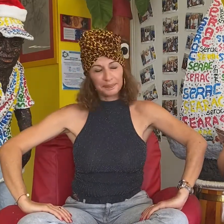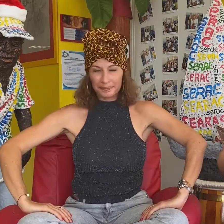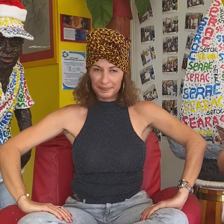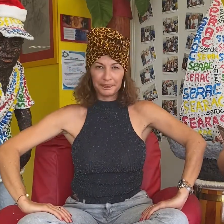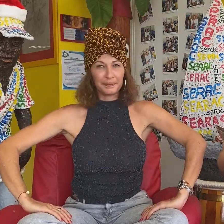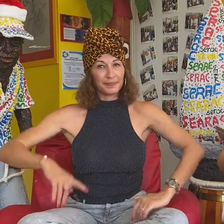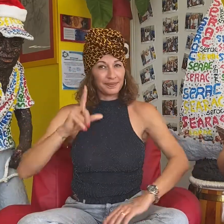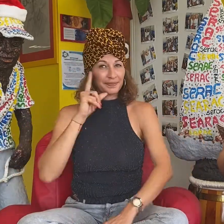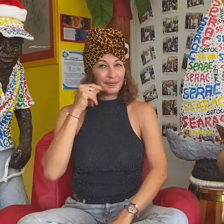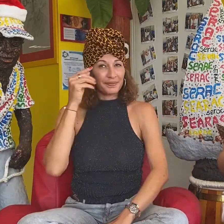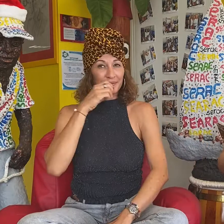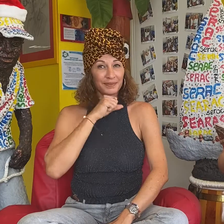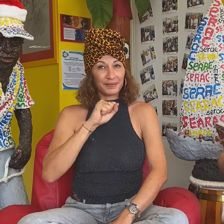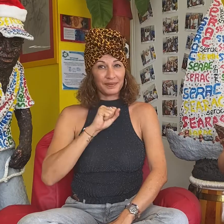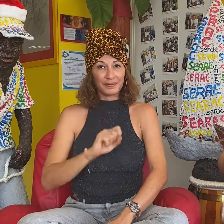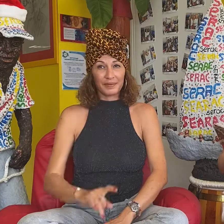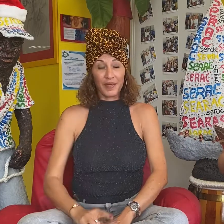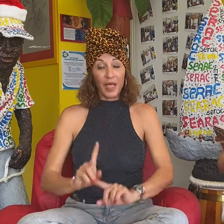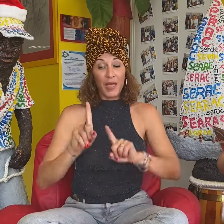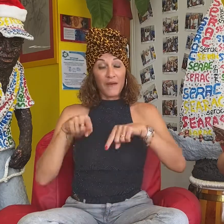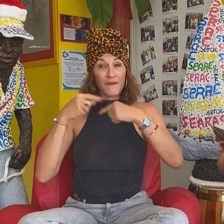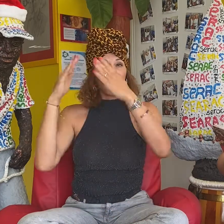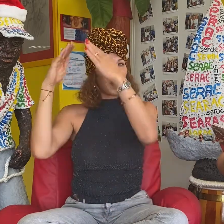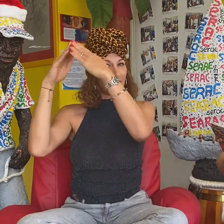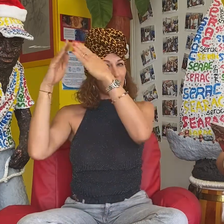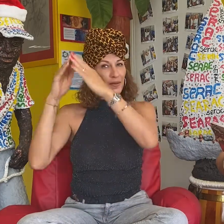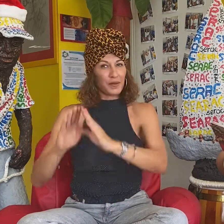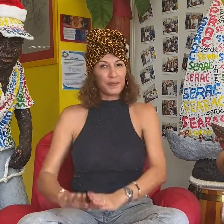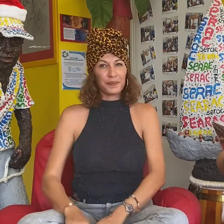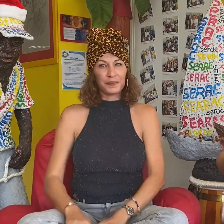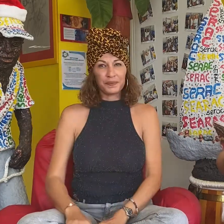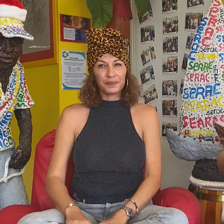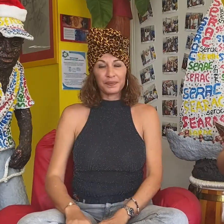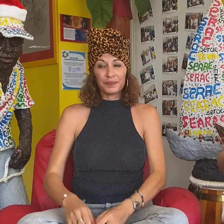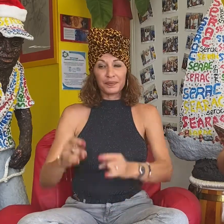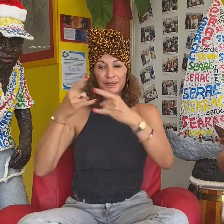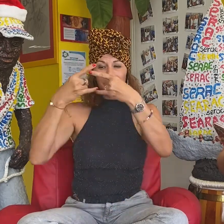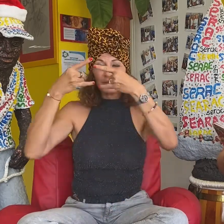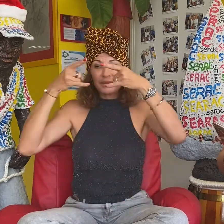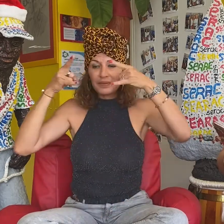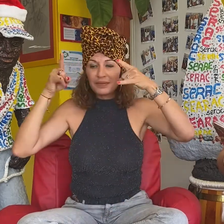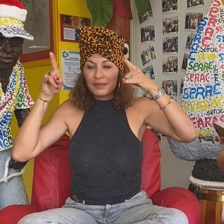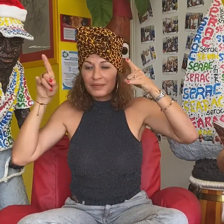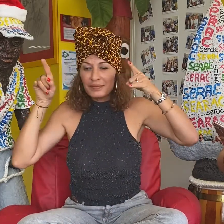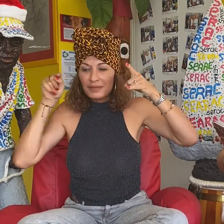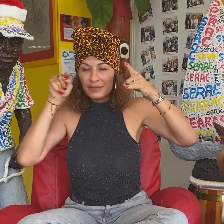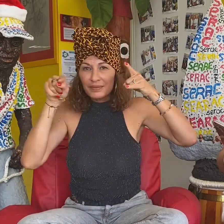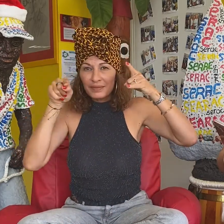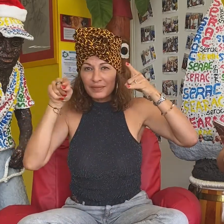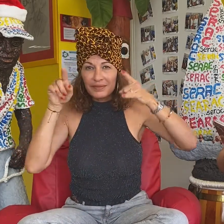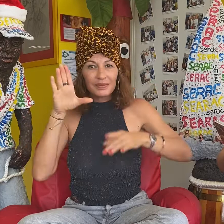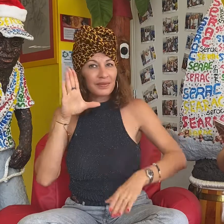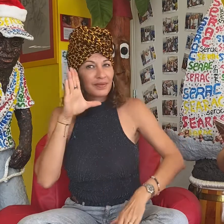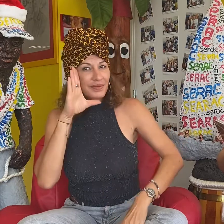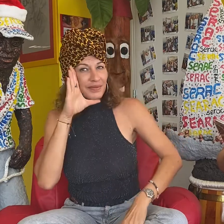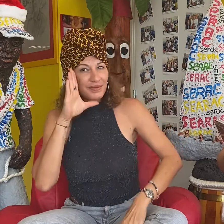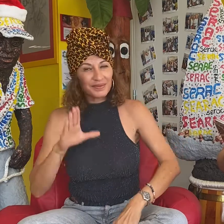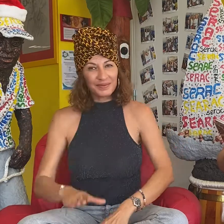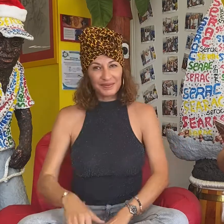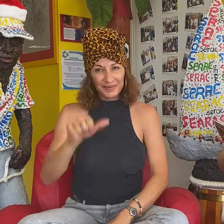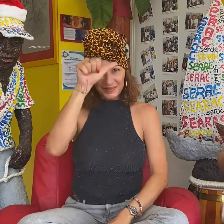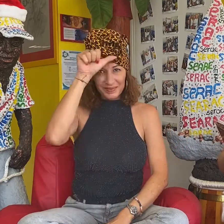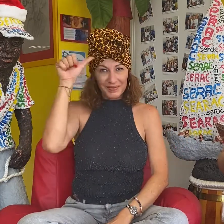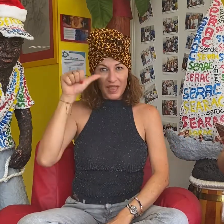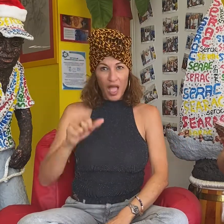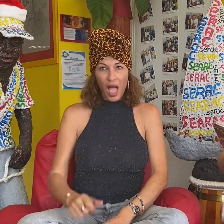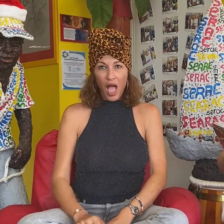Le Père Noël regarde par la fenêtre de la chambre de Nino. Les voitures abîmées